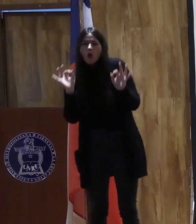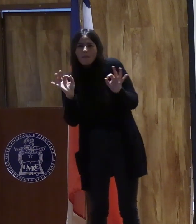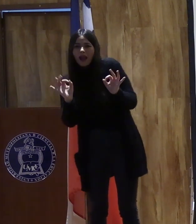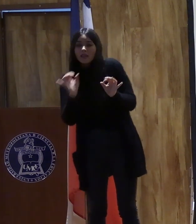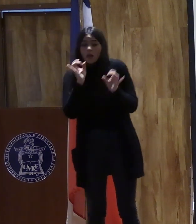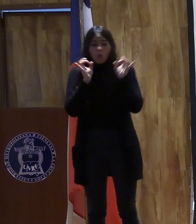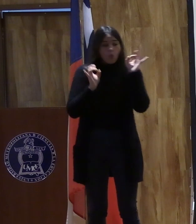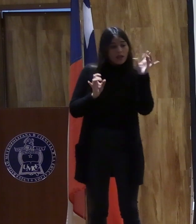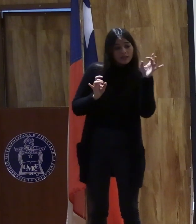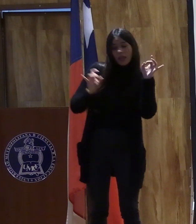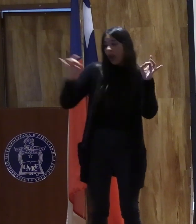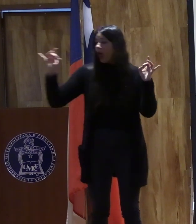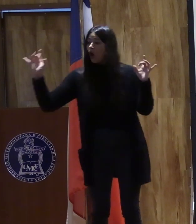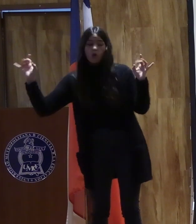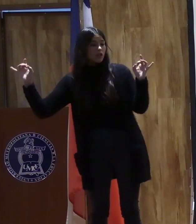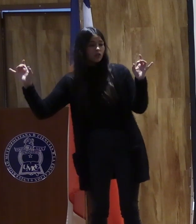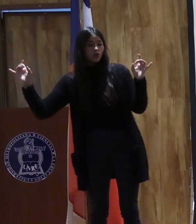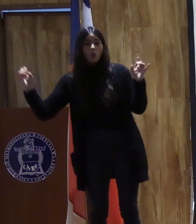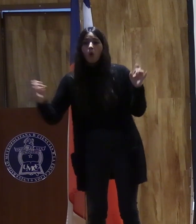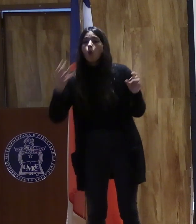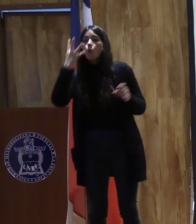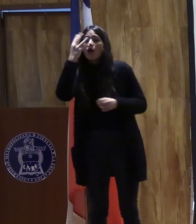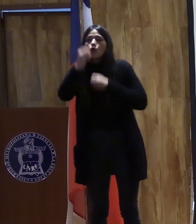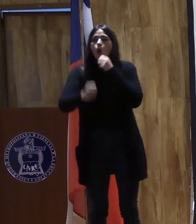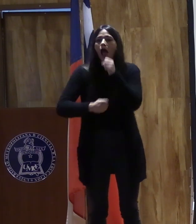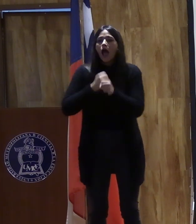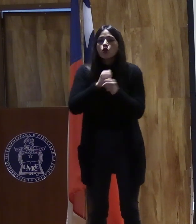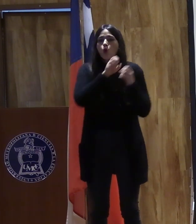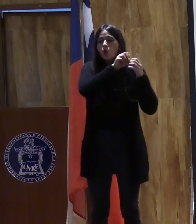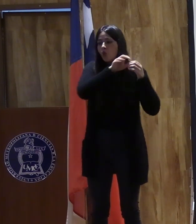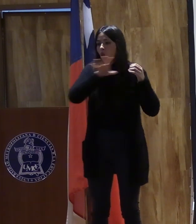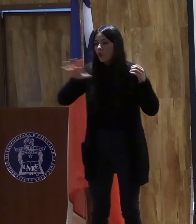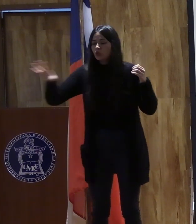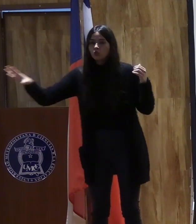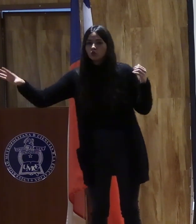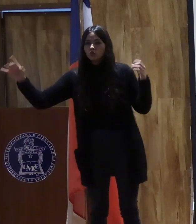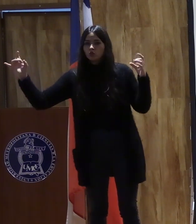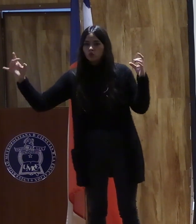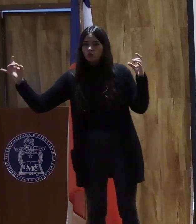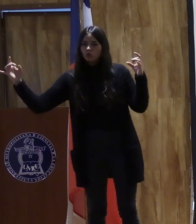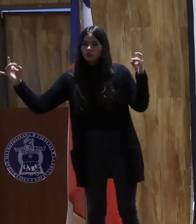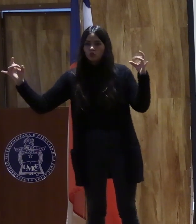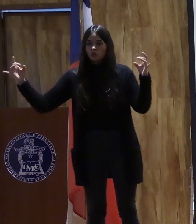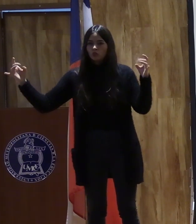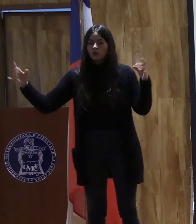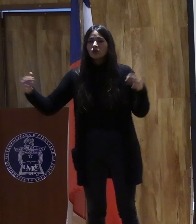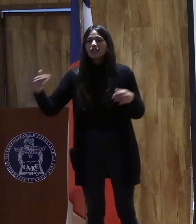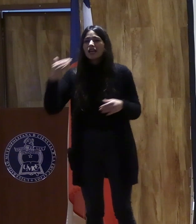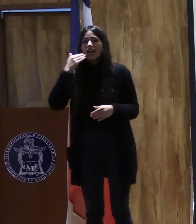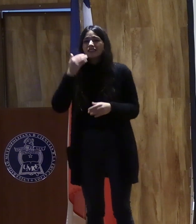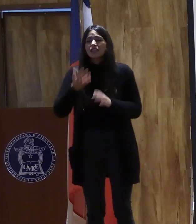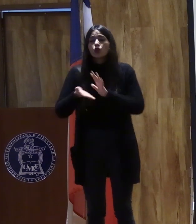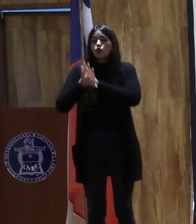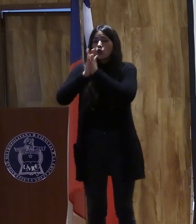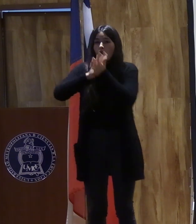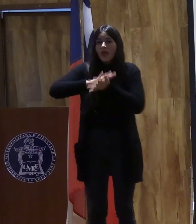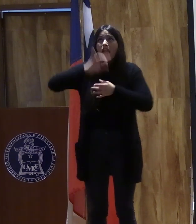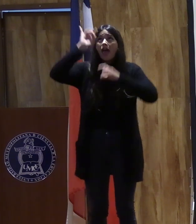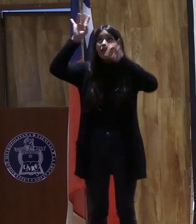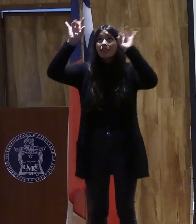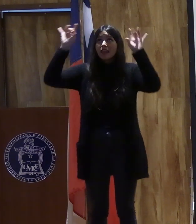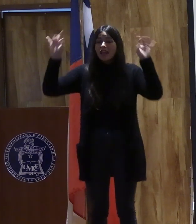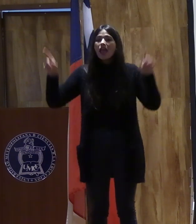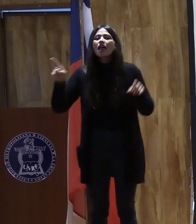estrella y otra son como 4 años luz. Entonces, prácticamente todas las estrellas tienen